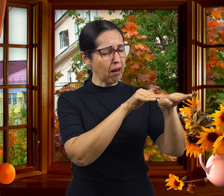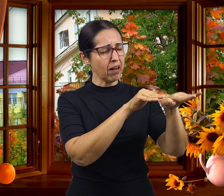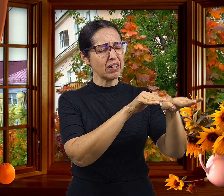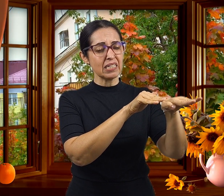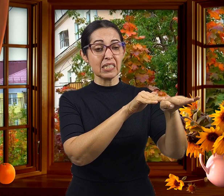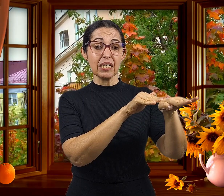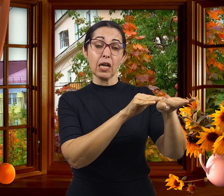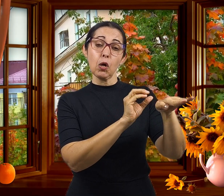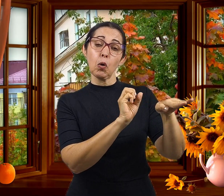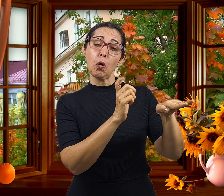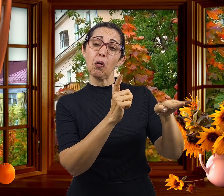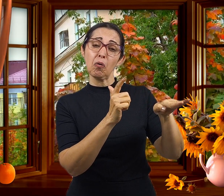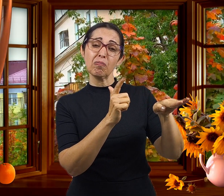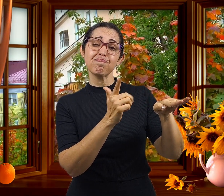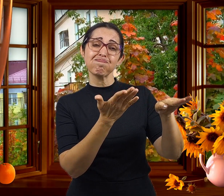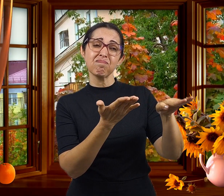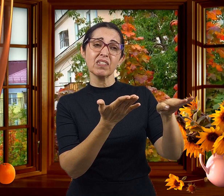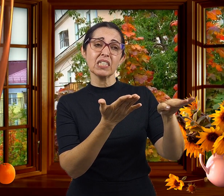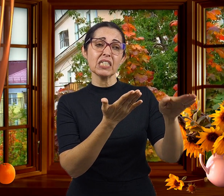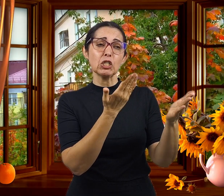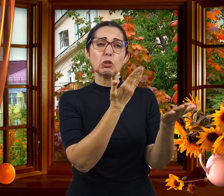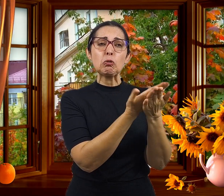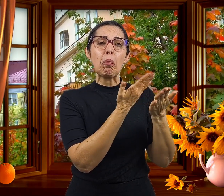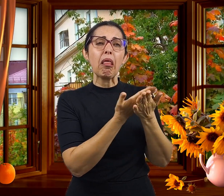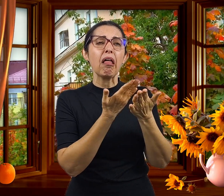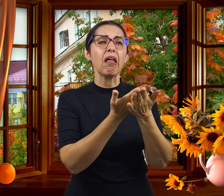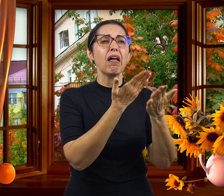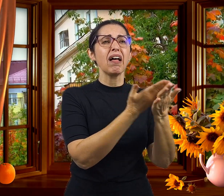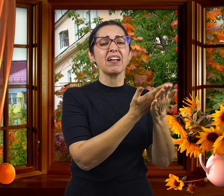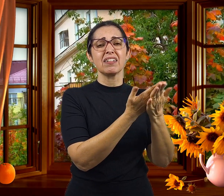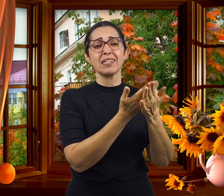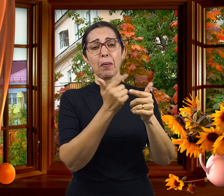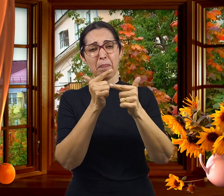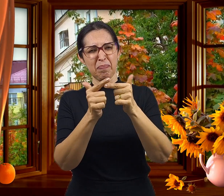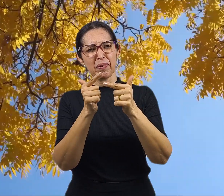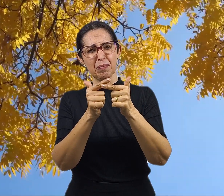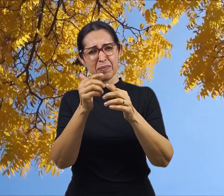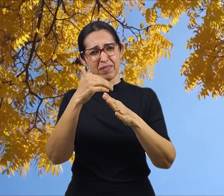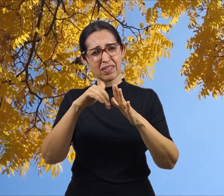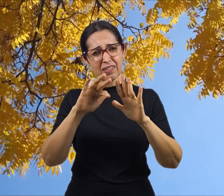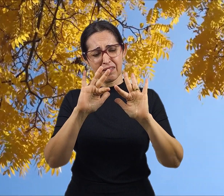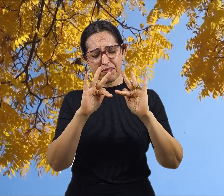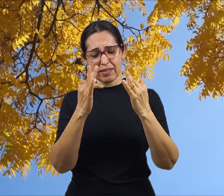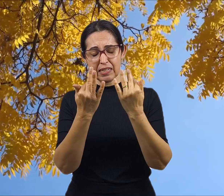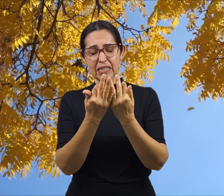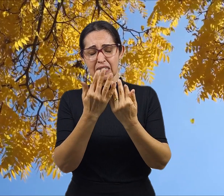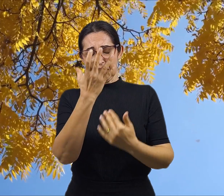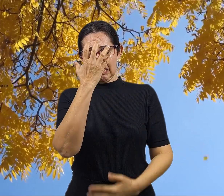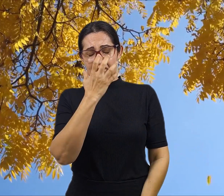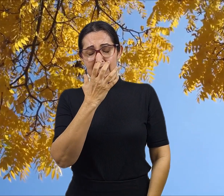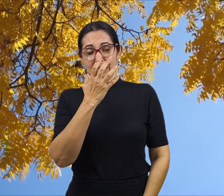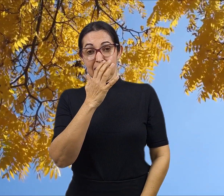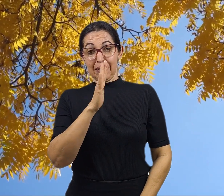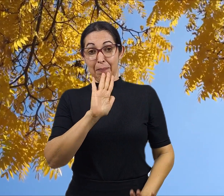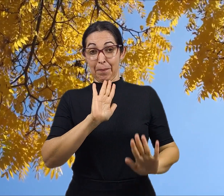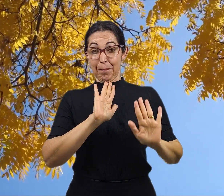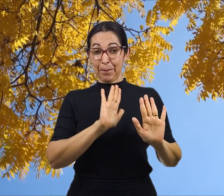Um dia intenso de estudos, ou uma situação difícil dentro do lar, até que você chegue em